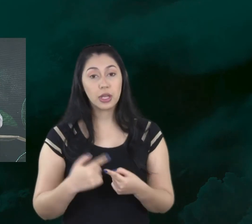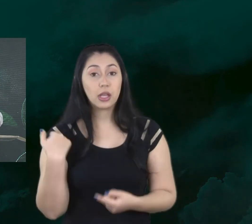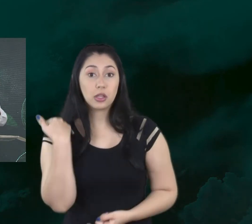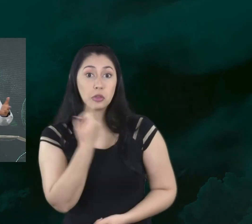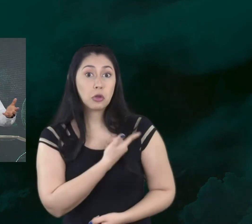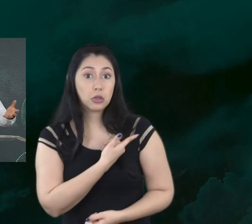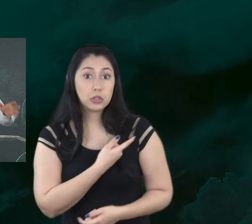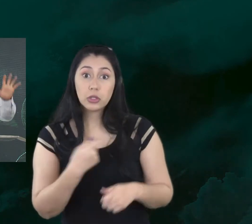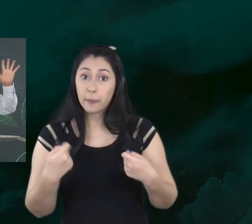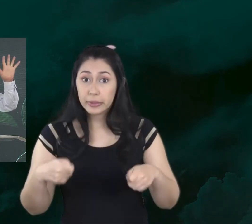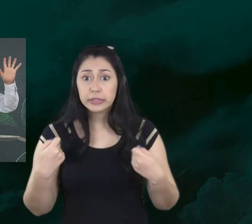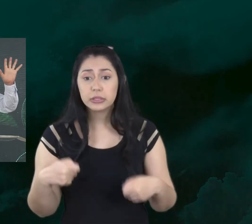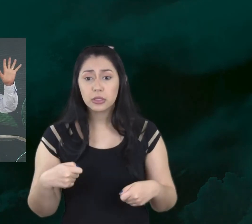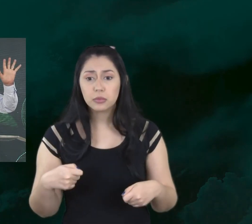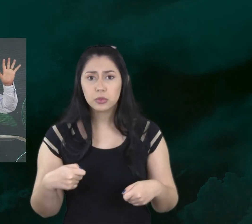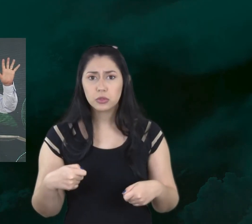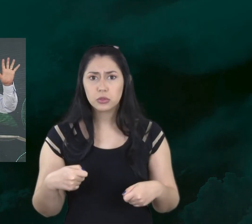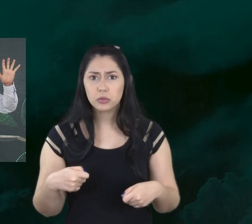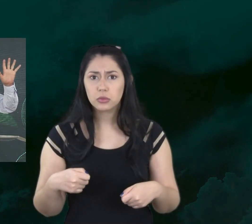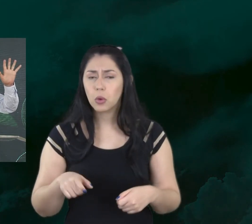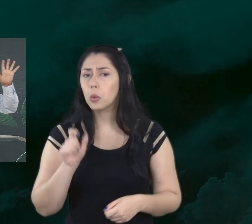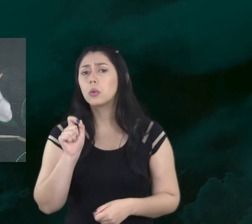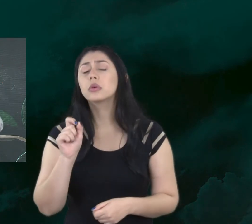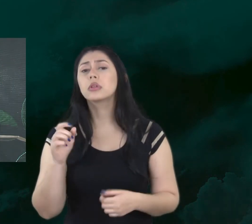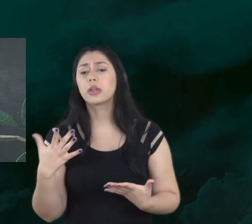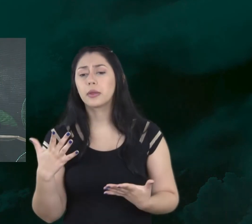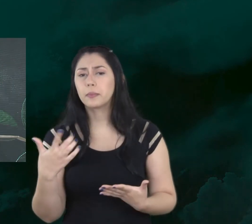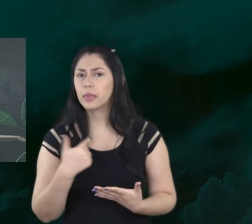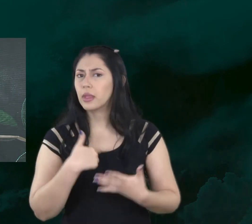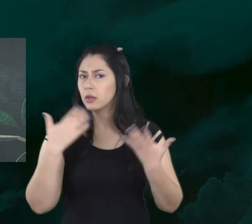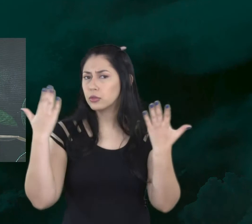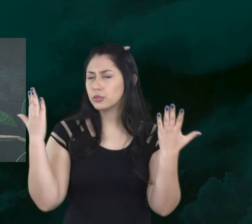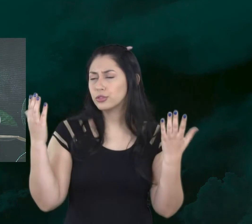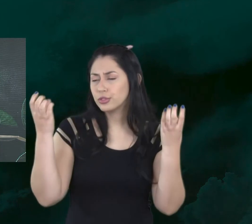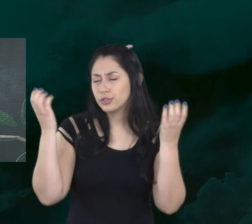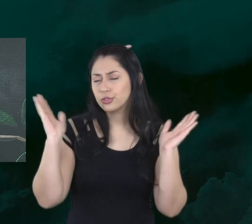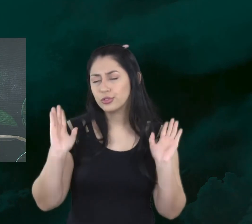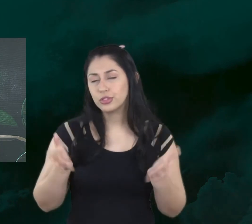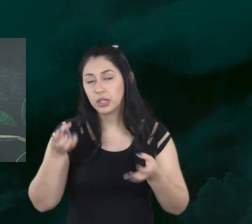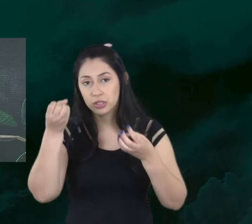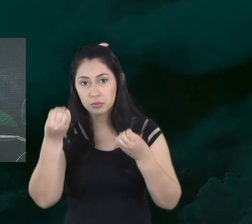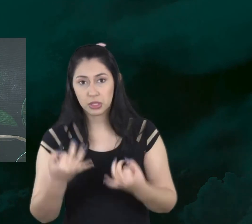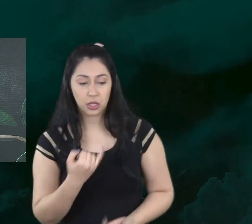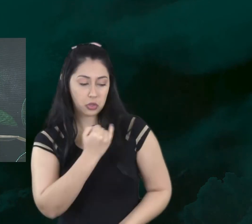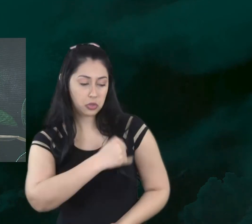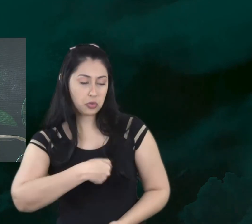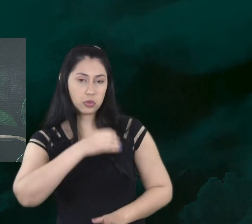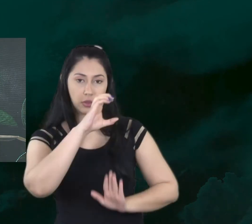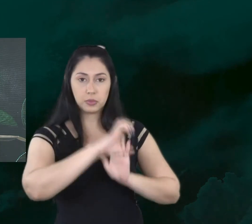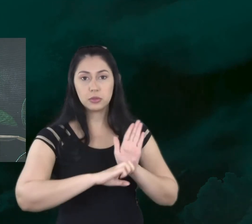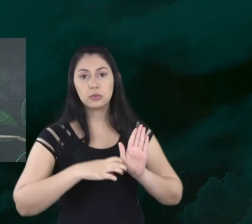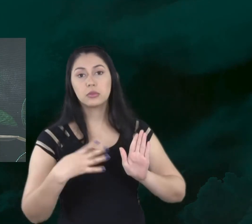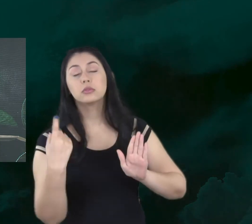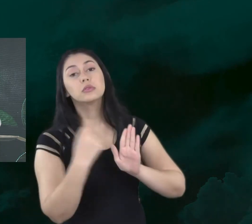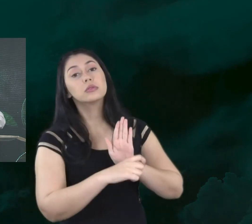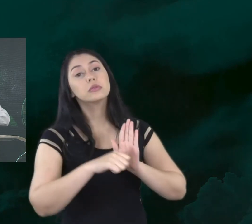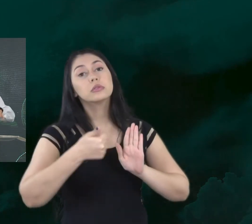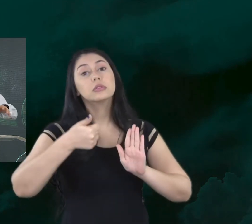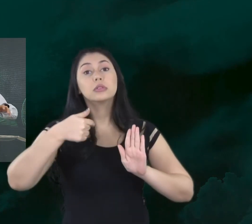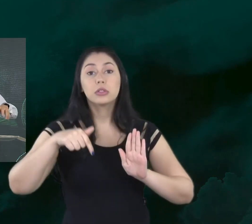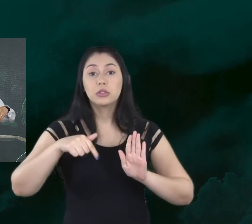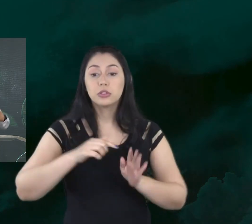cuidar daqui para frente, para o Senhor voltar. Eu já disse quando eu falei em João 14:17, que o